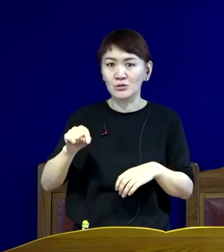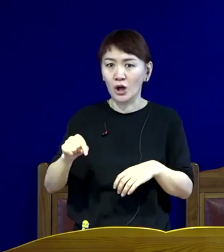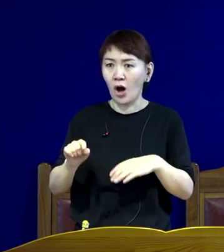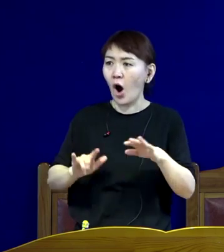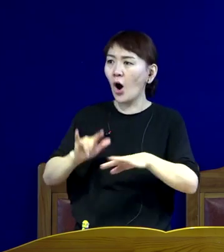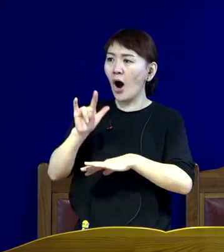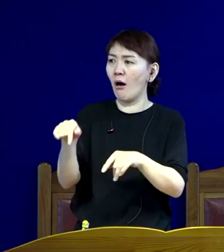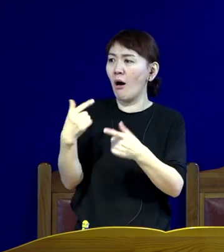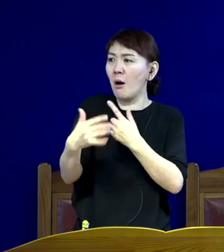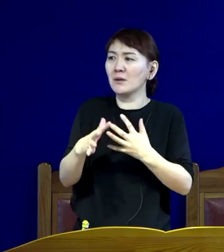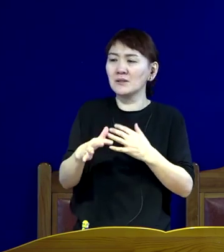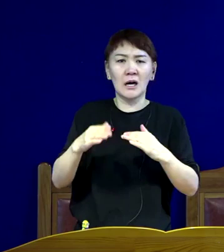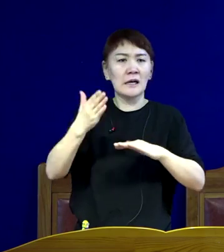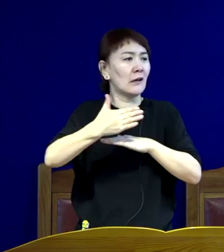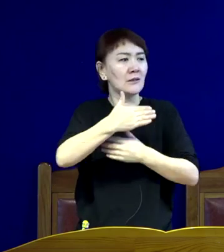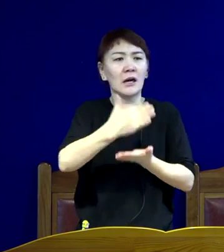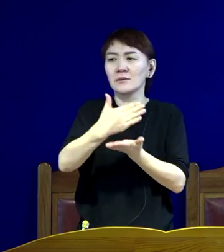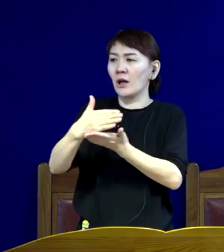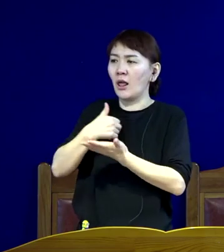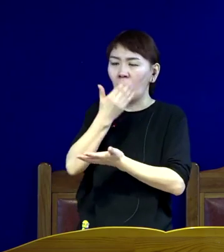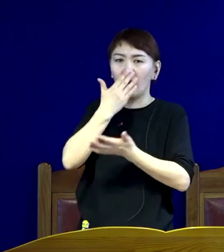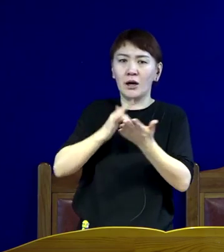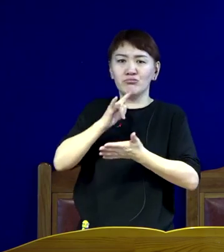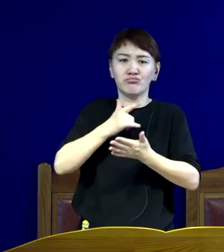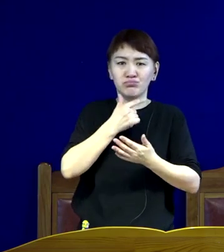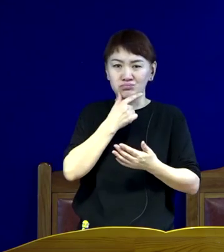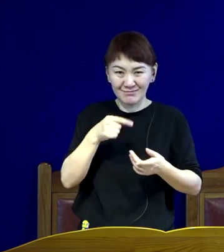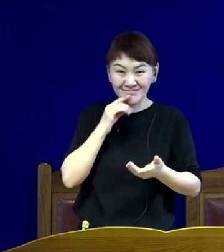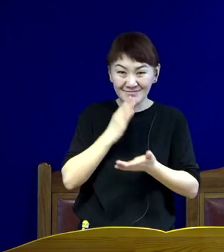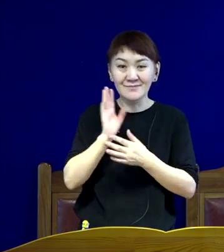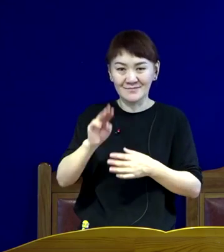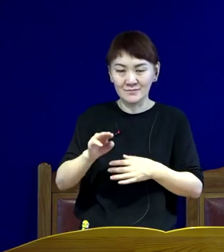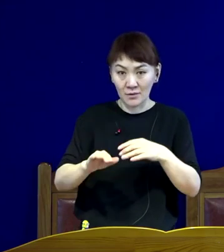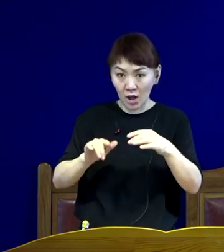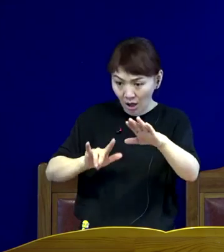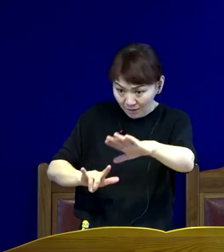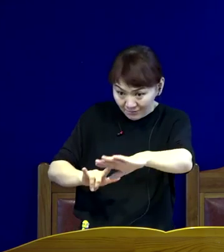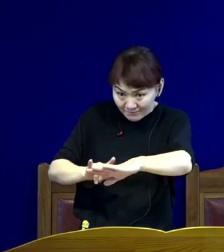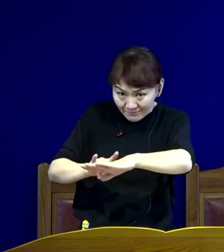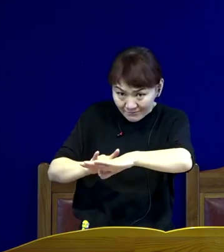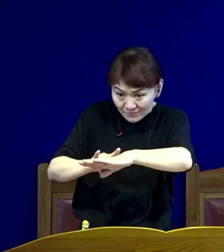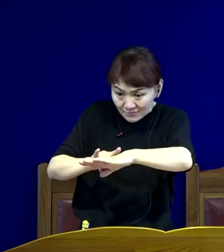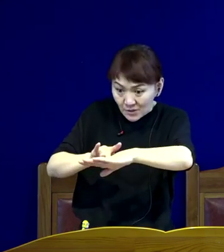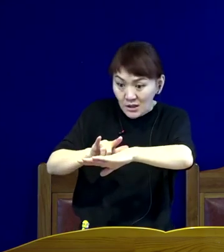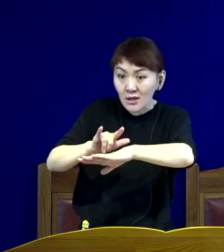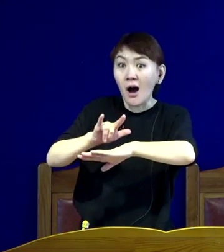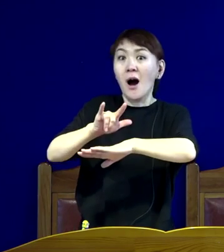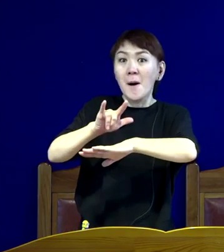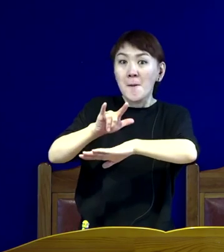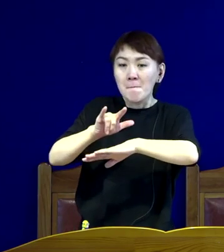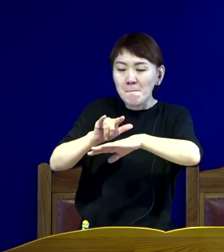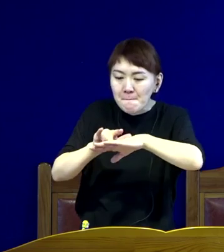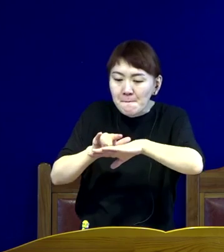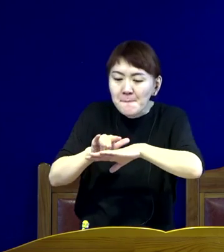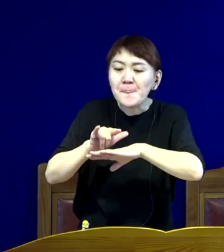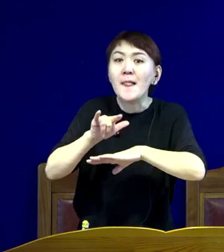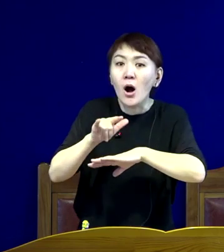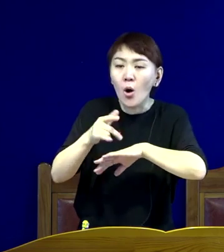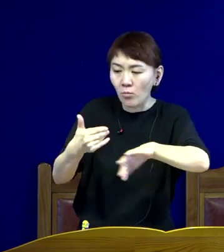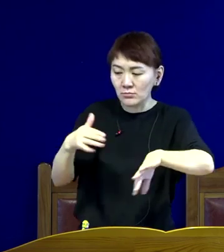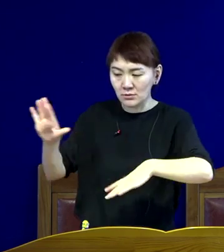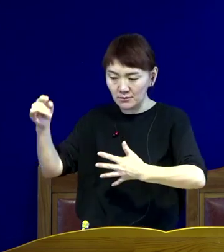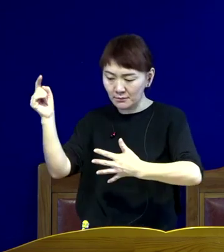болчихсон. Онгоцон суухаар онгоц хөөрхөөс өмнө анхаарах зүйлүүд ийм тийм зүйлүүдийг хилж